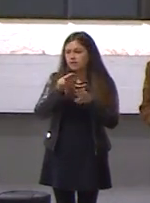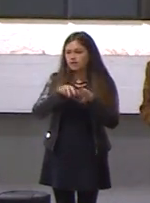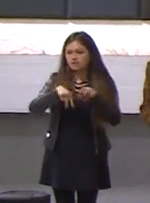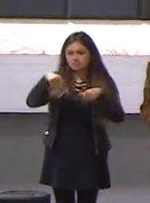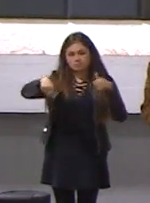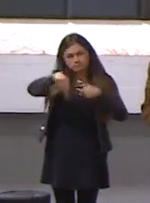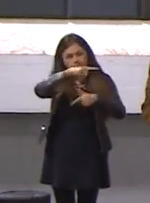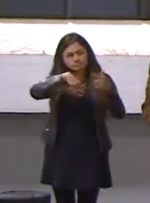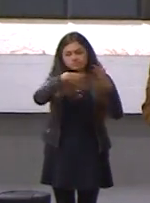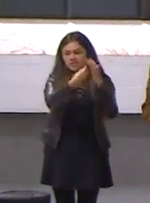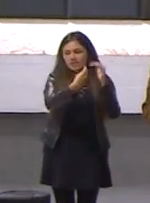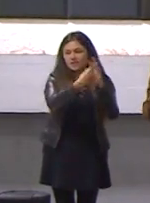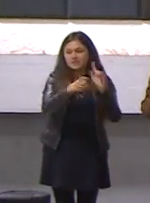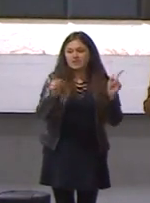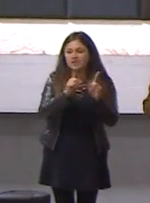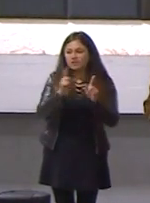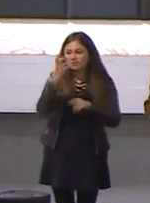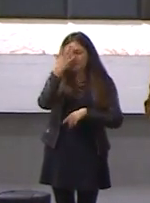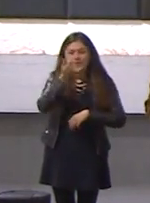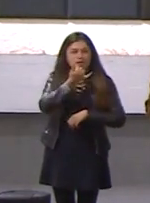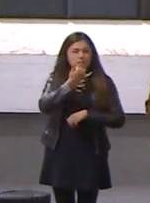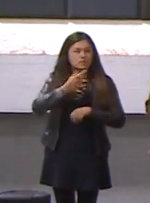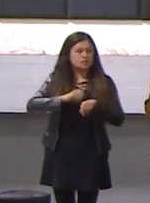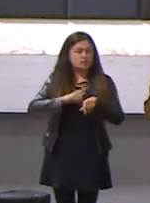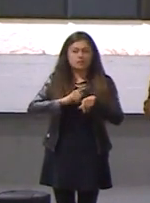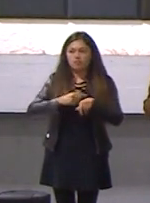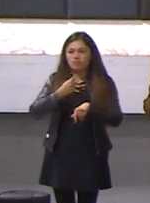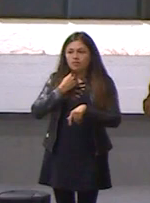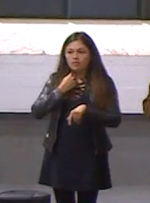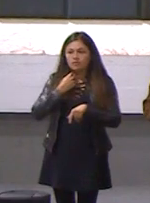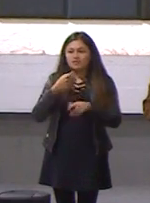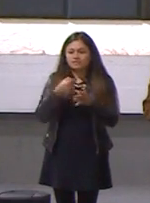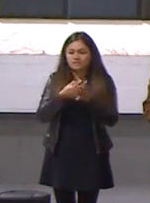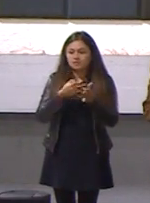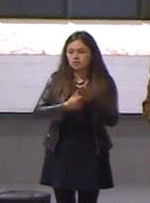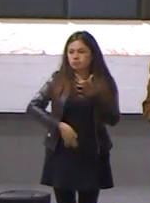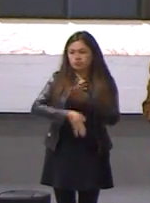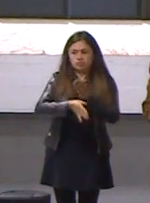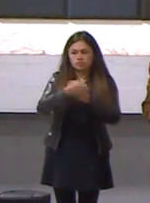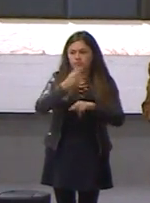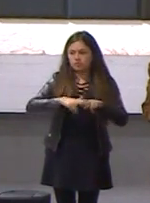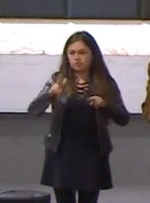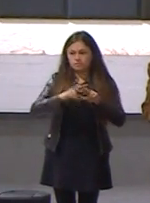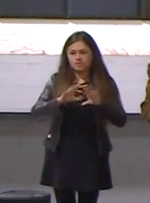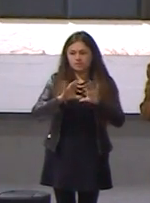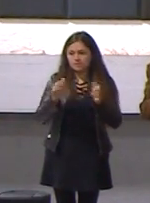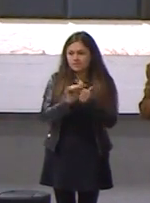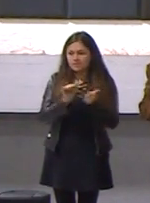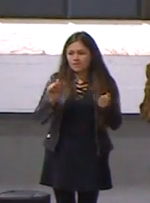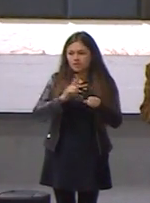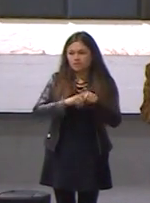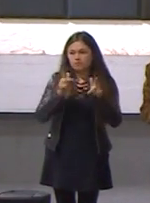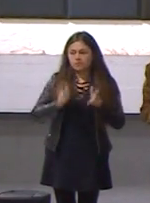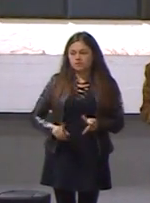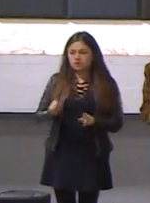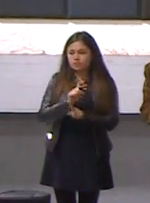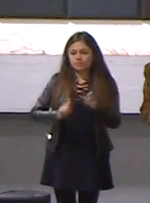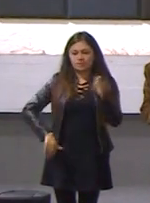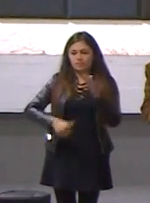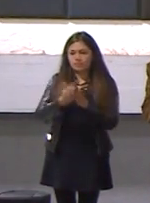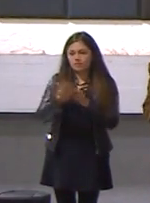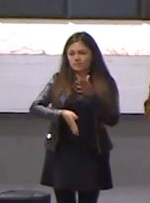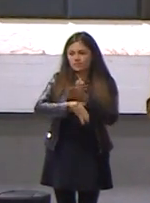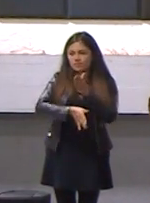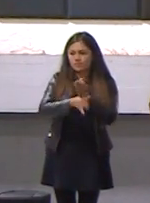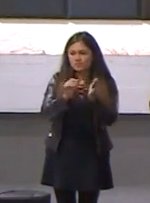estamos un poco colgados del tiempo entonces vamos a seguir de forma inmediata con este nuevo